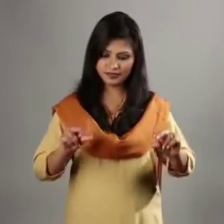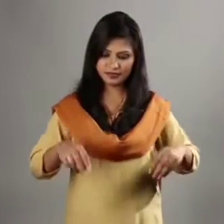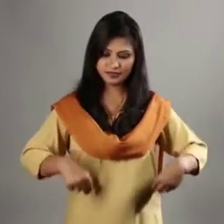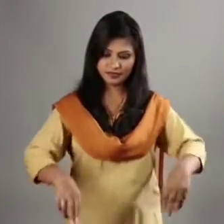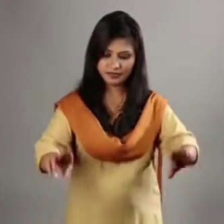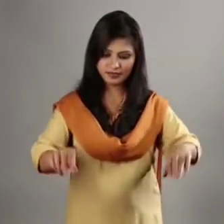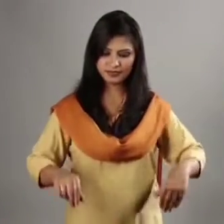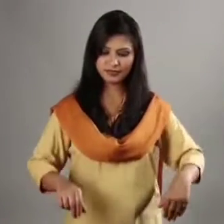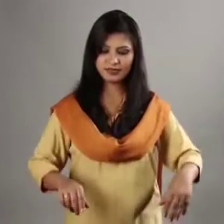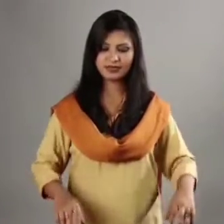Carpet.